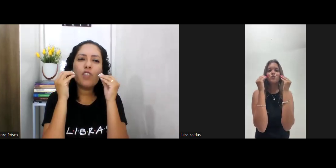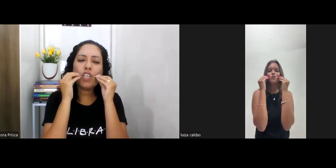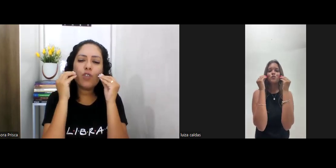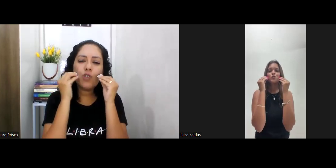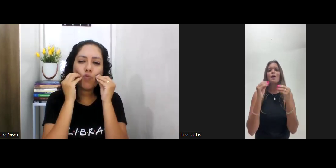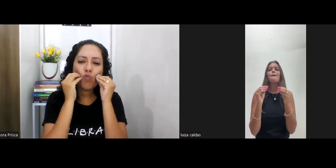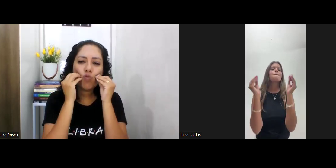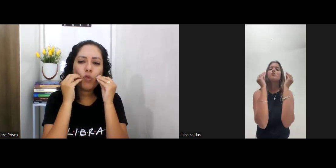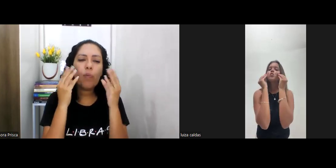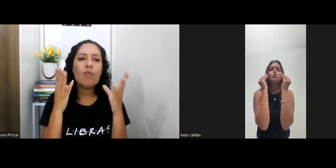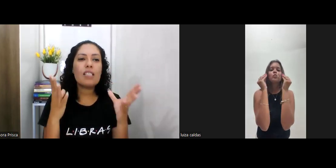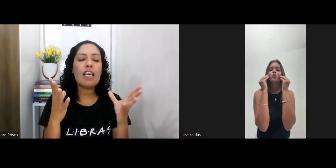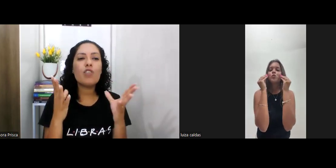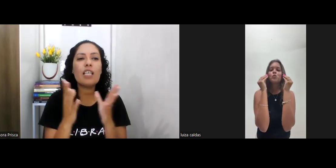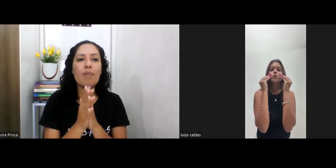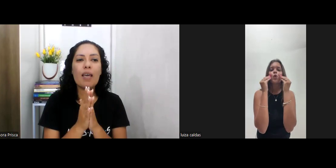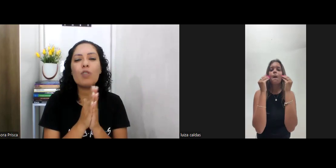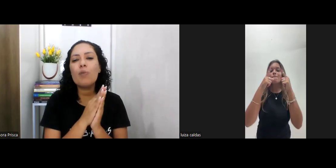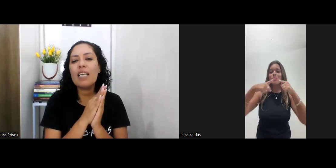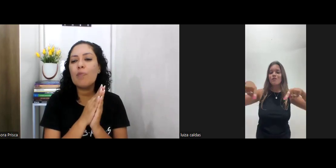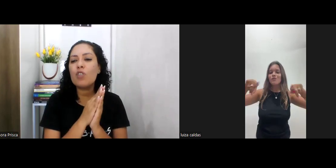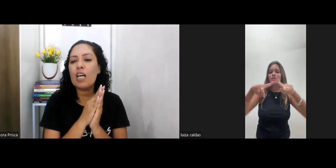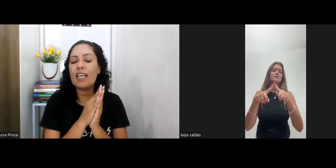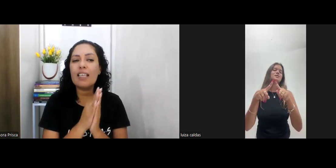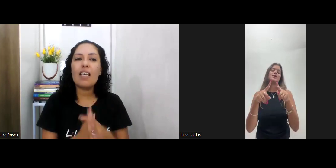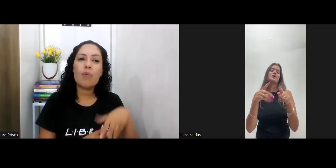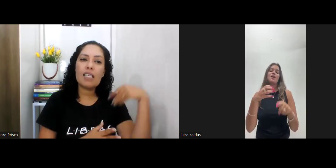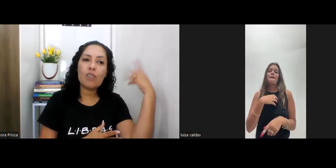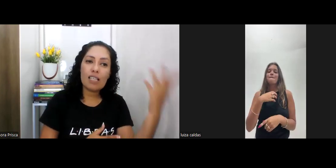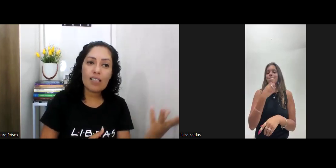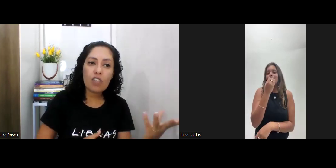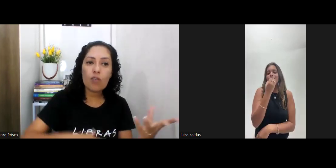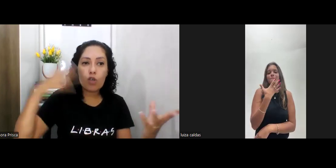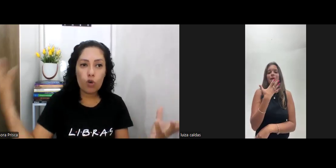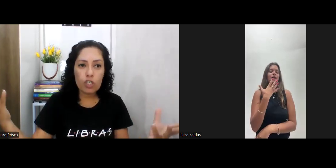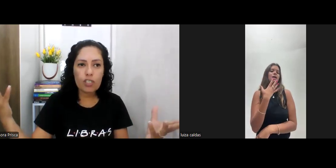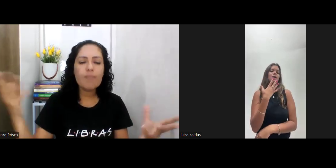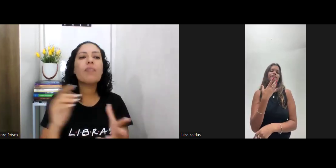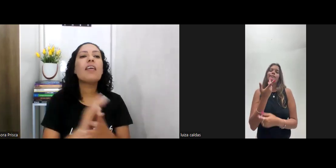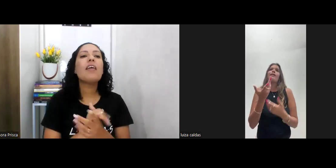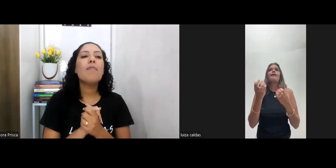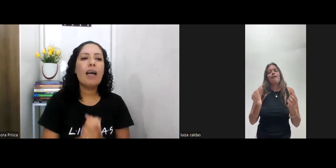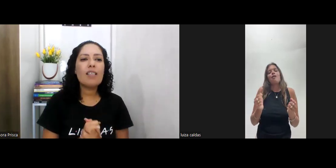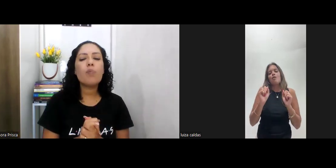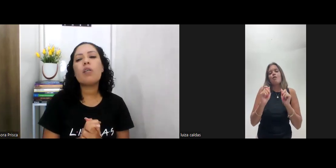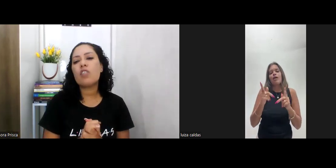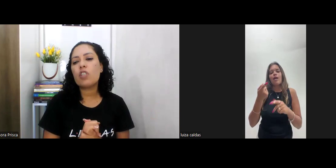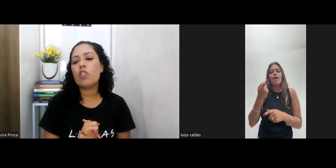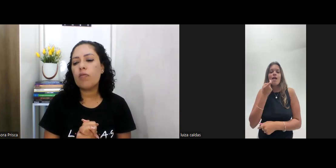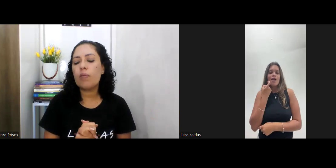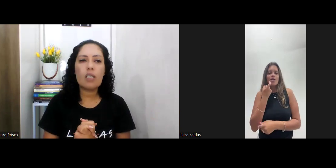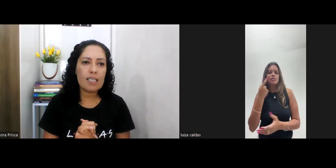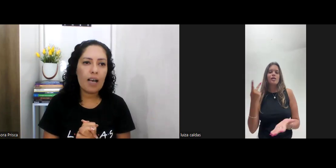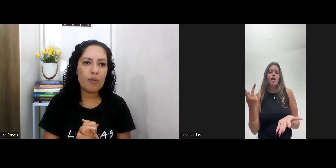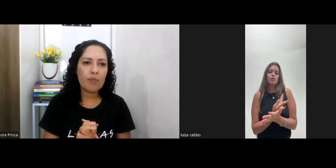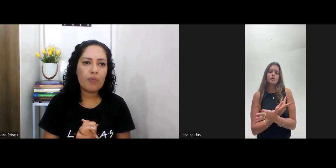Muitos beijinhos para vocês. Fiquem bem. Muito obrigada por estarem aqui. Era para ter sido na sexta, foi hoje. Mas o importante é que